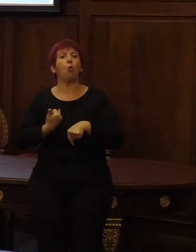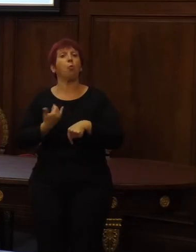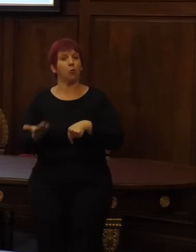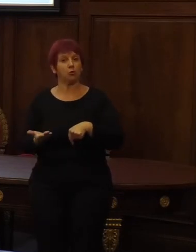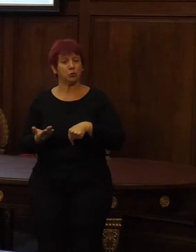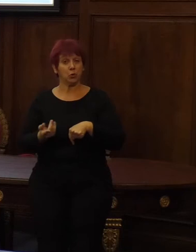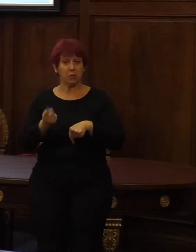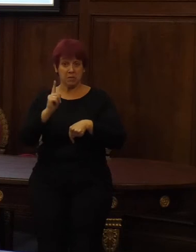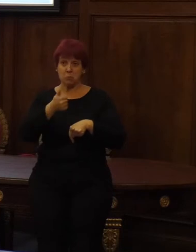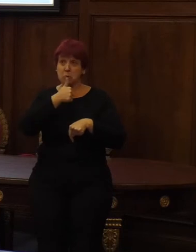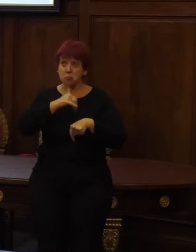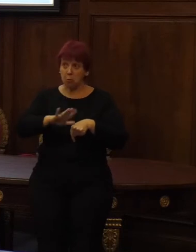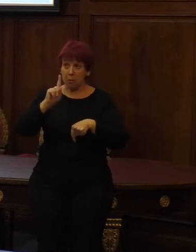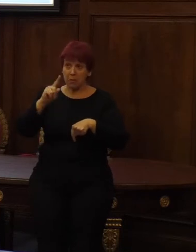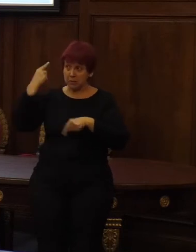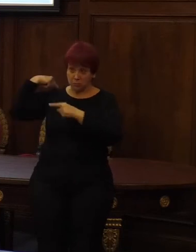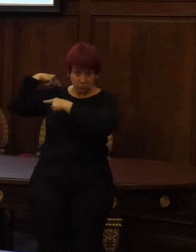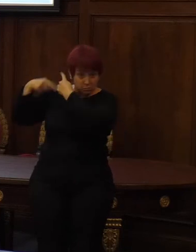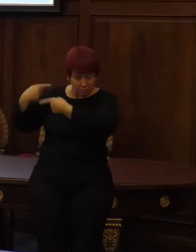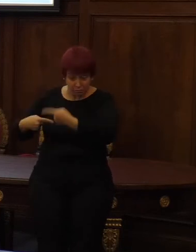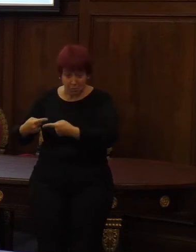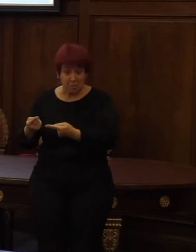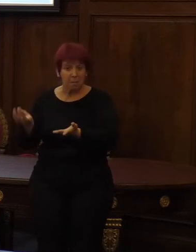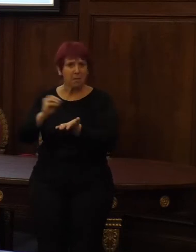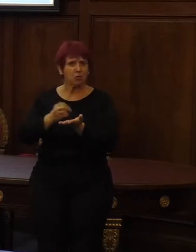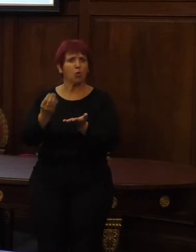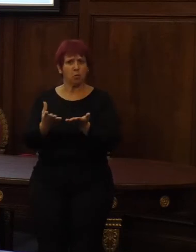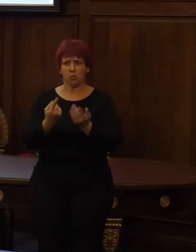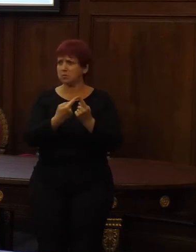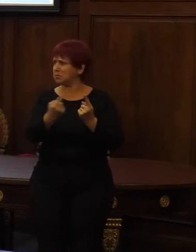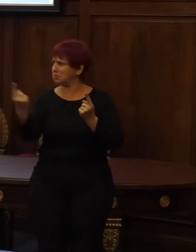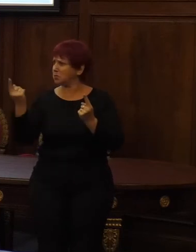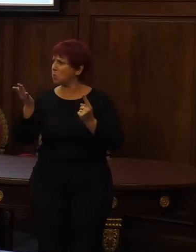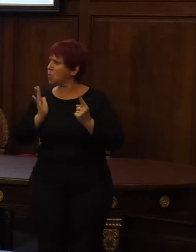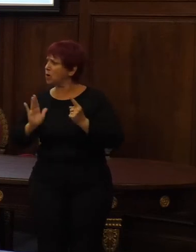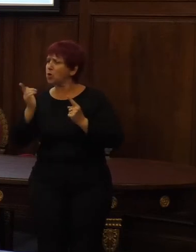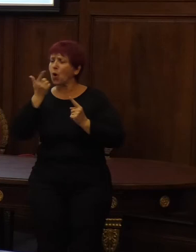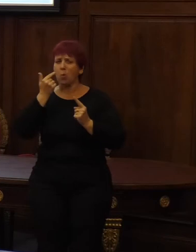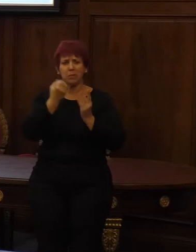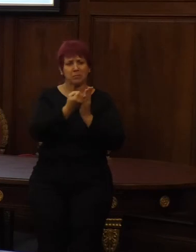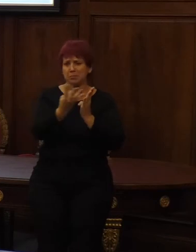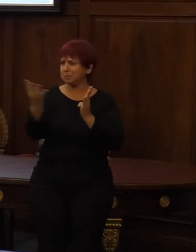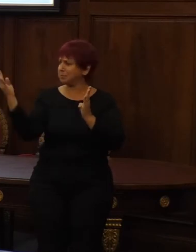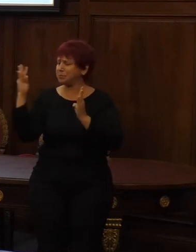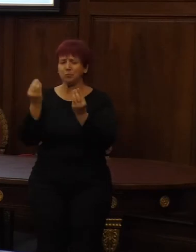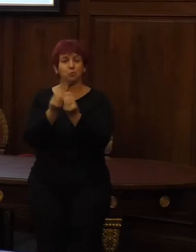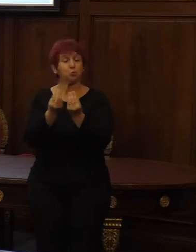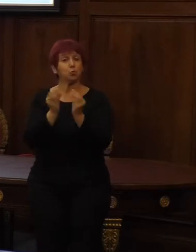nuestros orígenes, a tantas y tantos compañeros. Estuve mirando mientras hablaba la